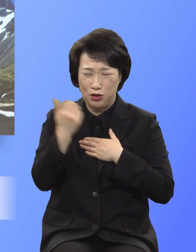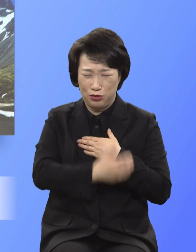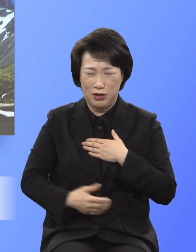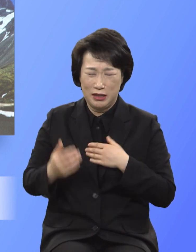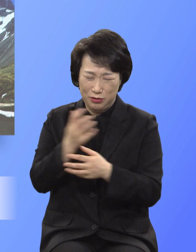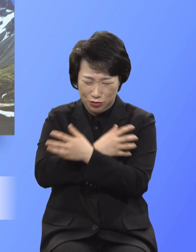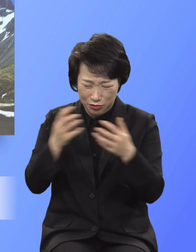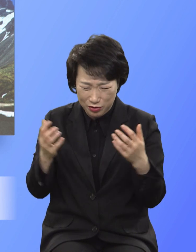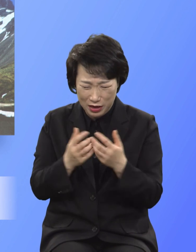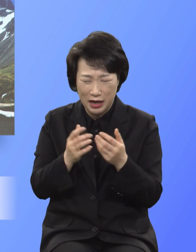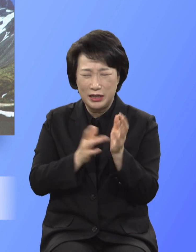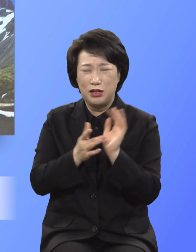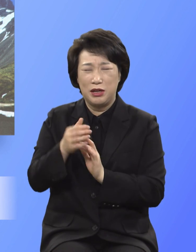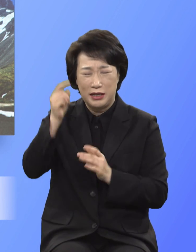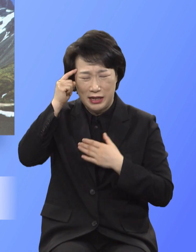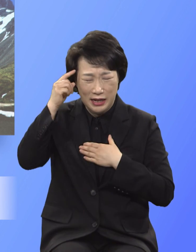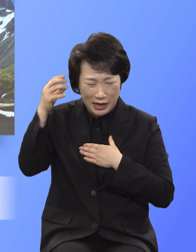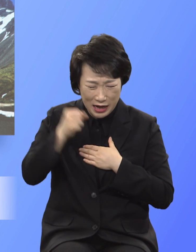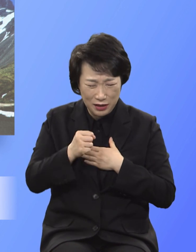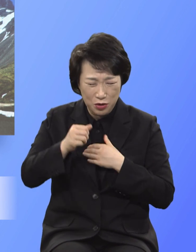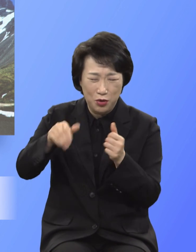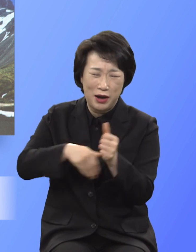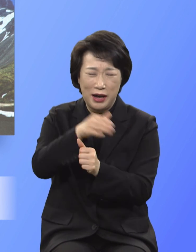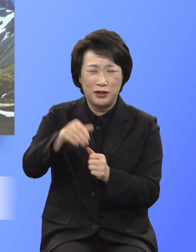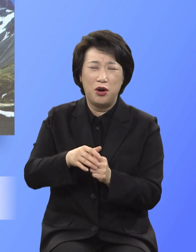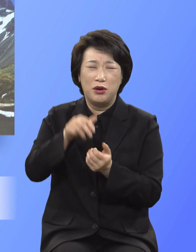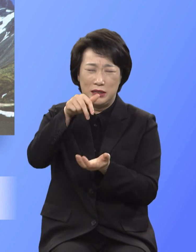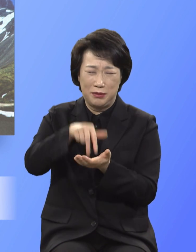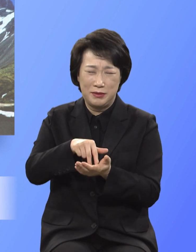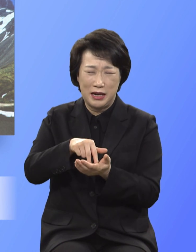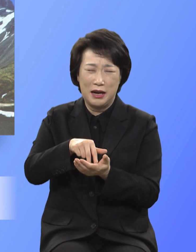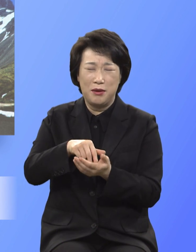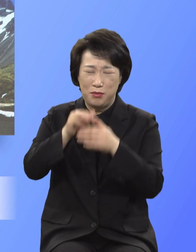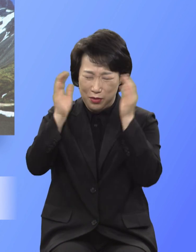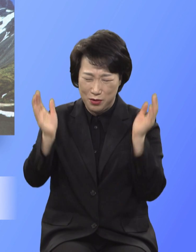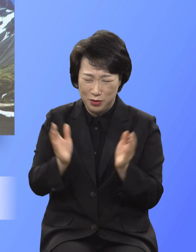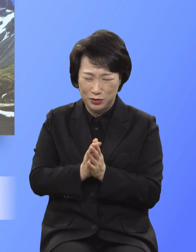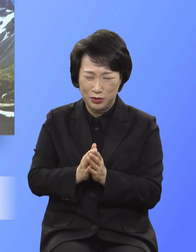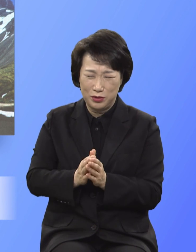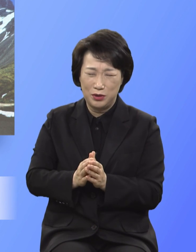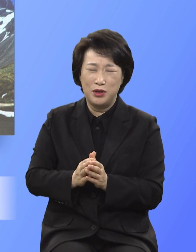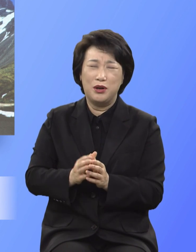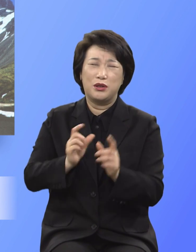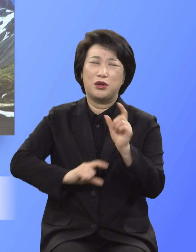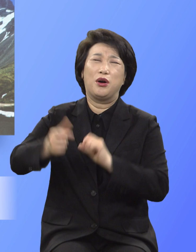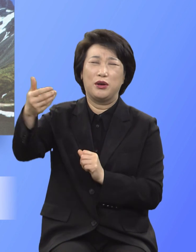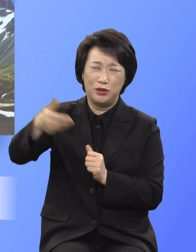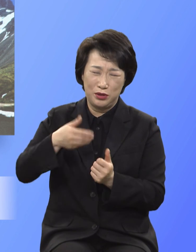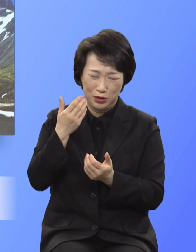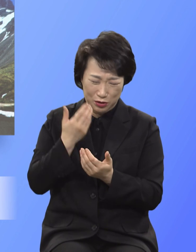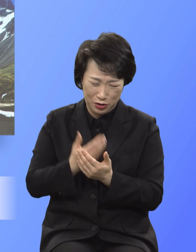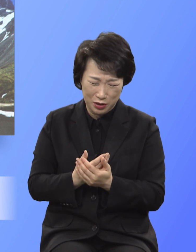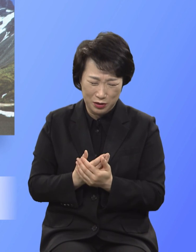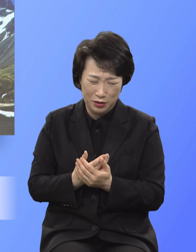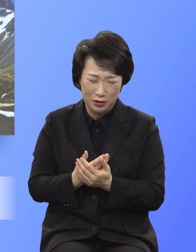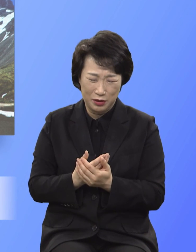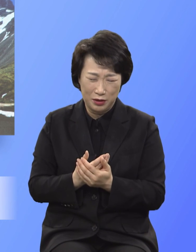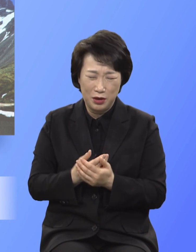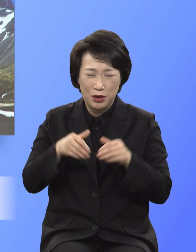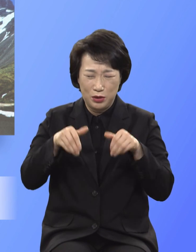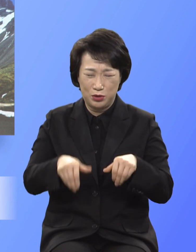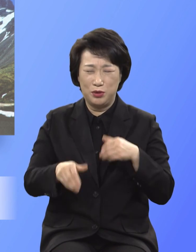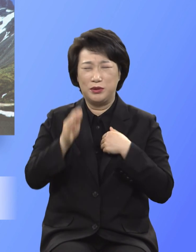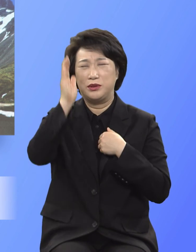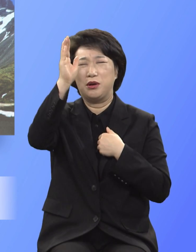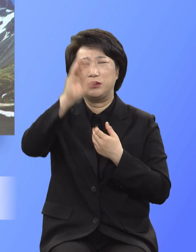영육간의 풍성한 예수 정신으로 환경으로 현실로 상황으로 부욕해 하옵소서.